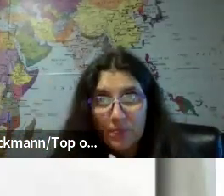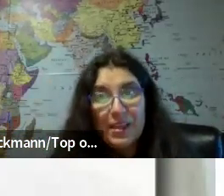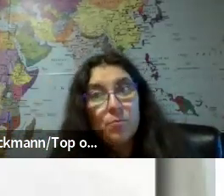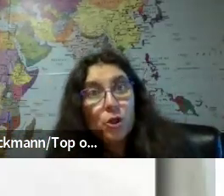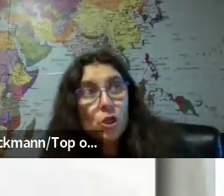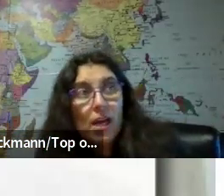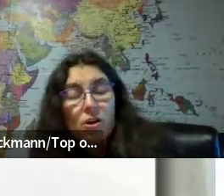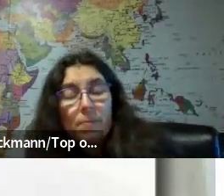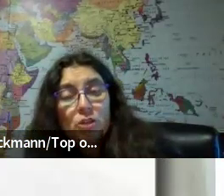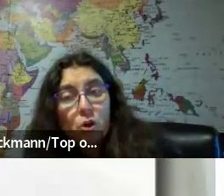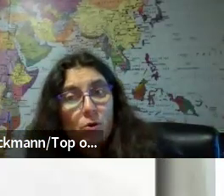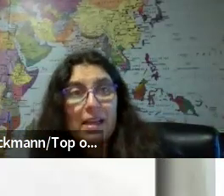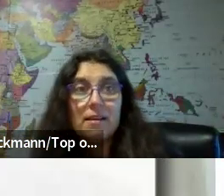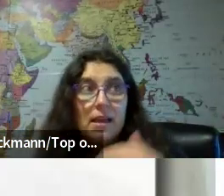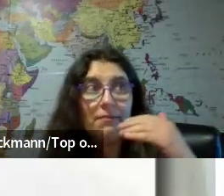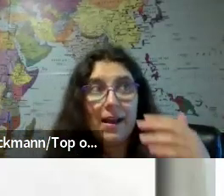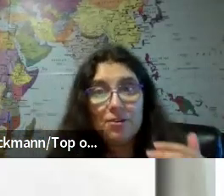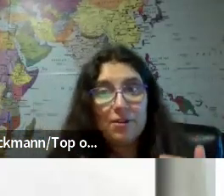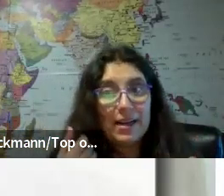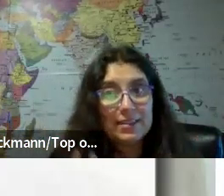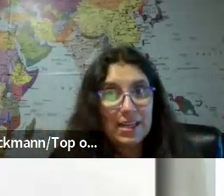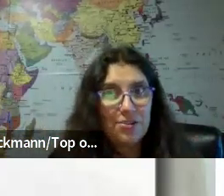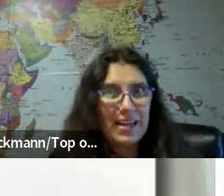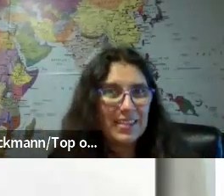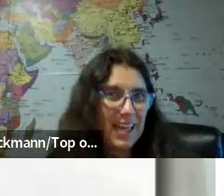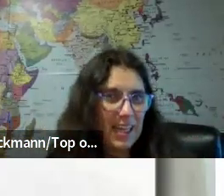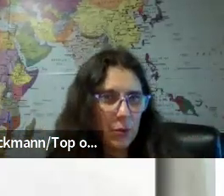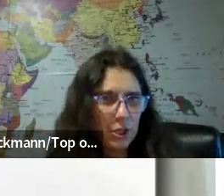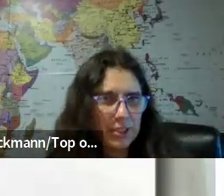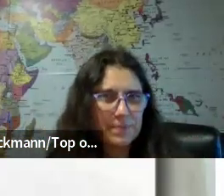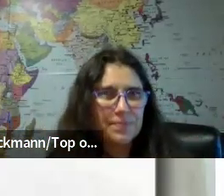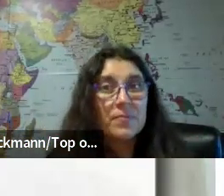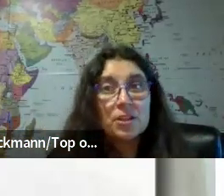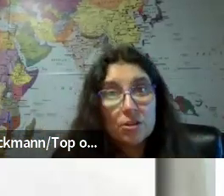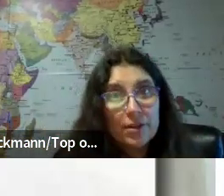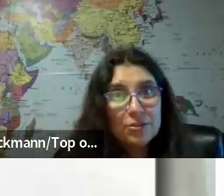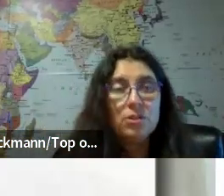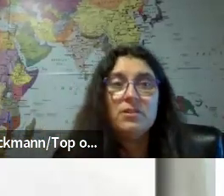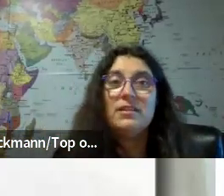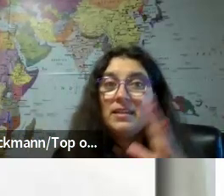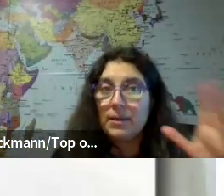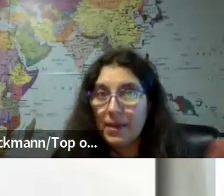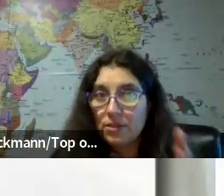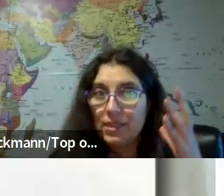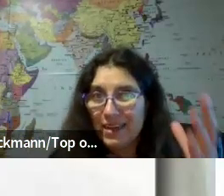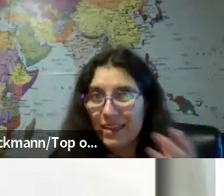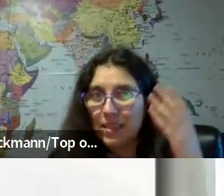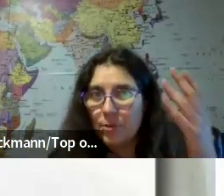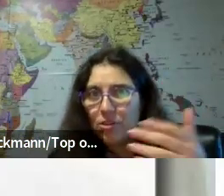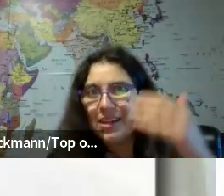trabajo? Por otro lado, los espacios comunes, el baño, el casino, la sala de reuniones. Todo eso respecto del análisis de